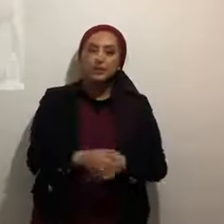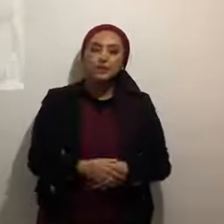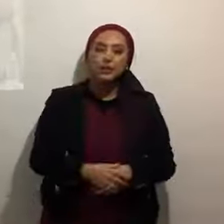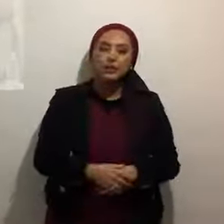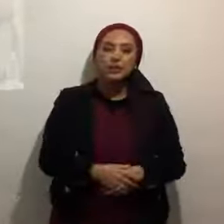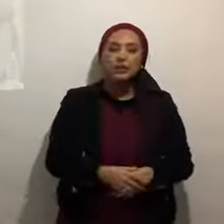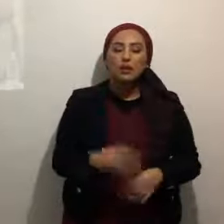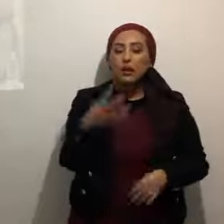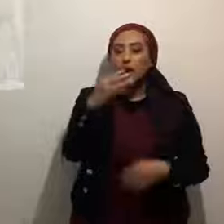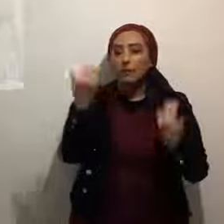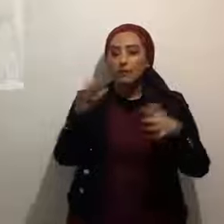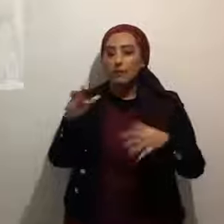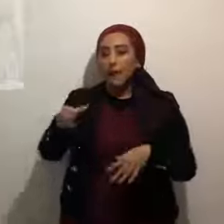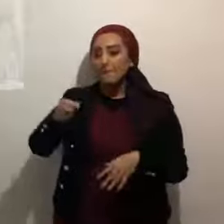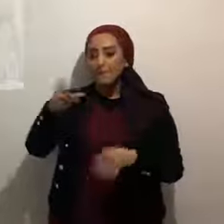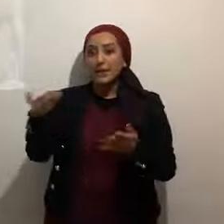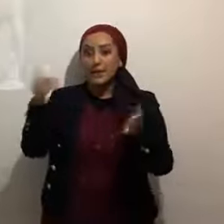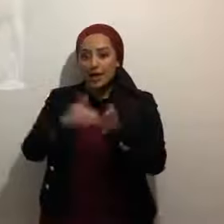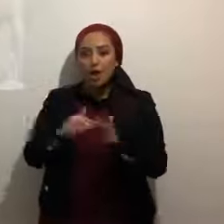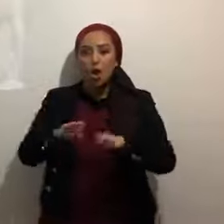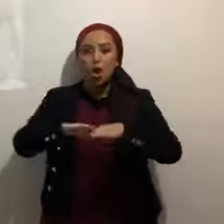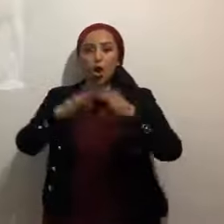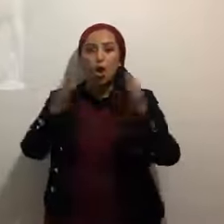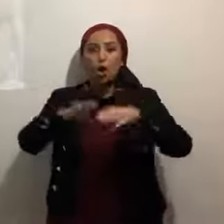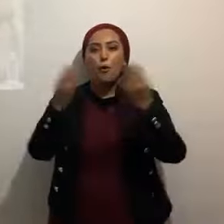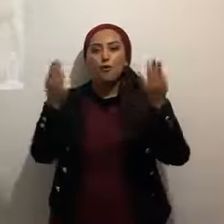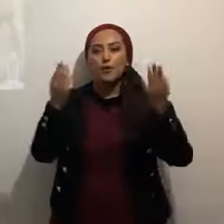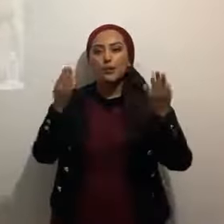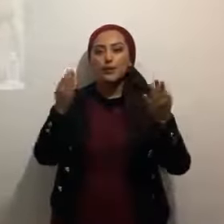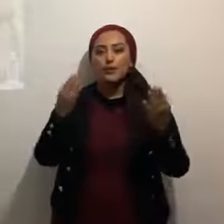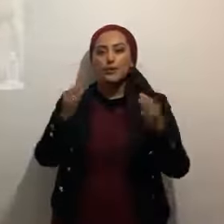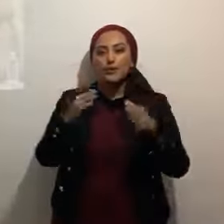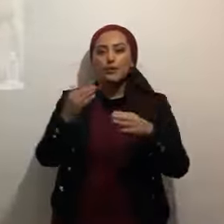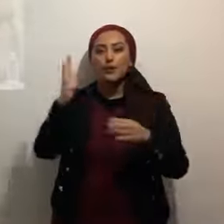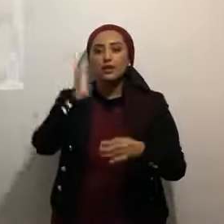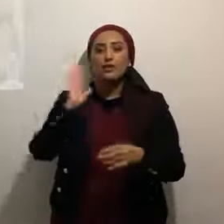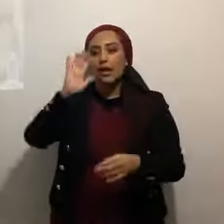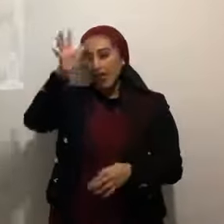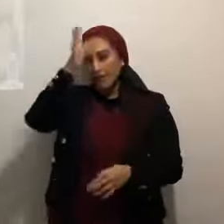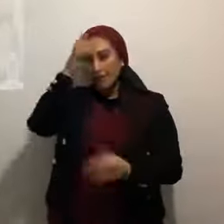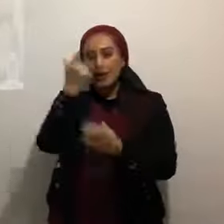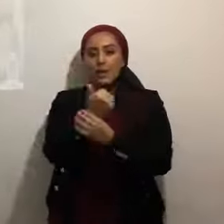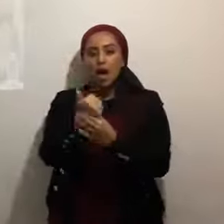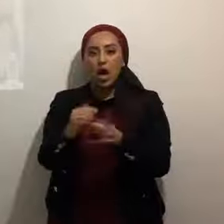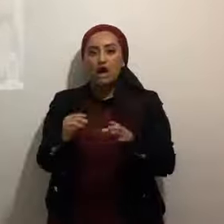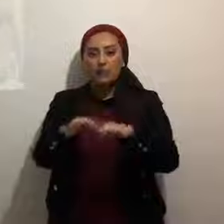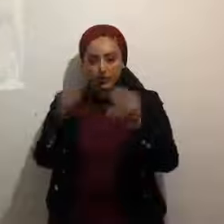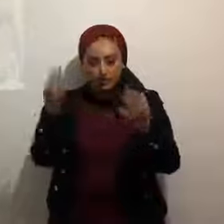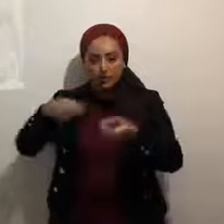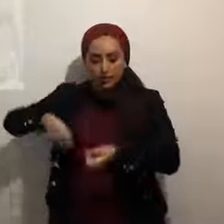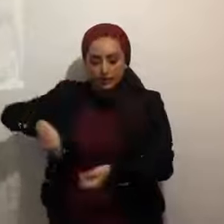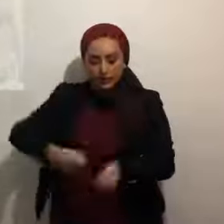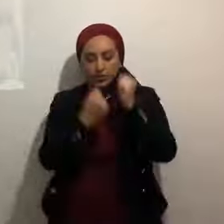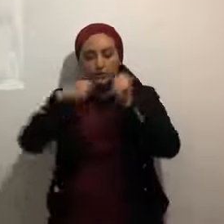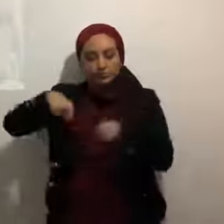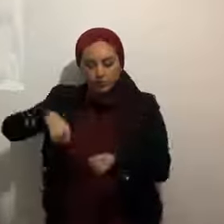Y volvió a abrir Isaac los pozos de agua que habían abierto en los días de Abraham, su padre, y que los filisteos habían cegado